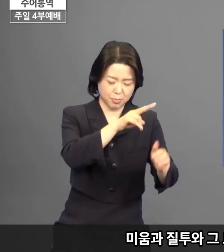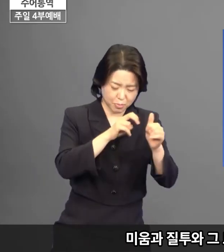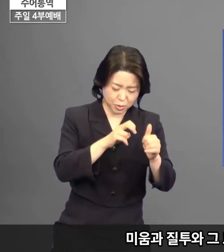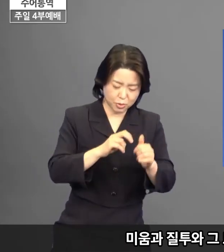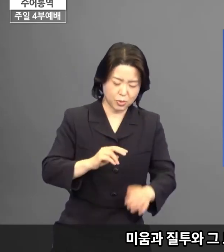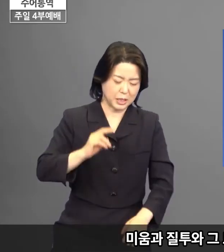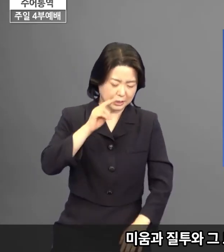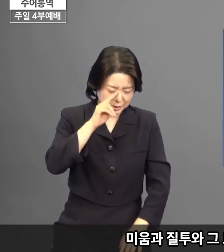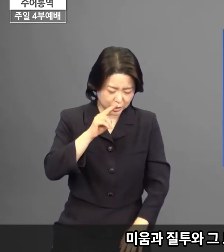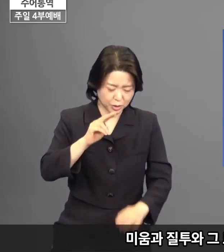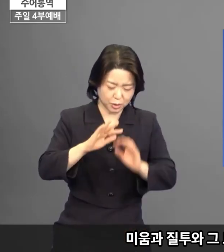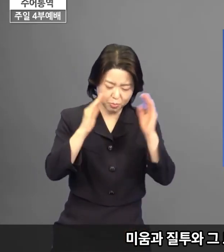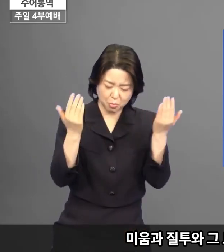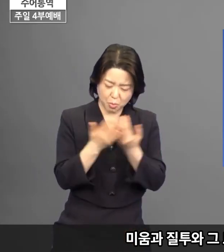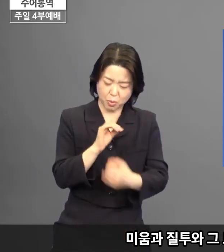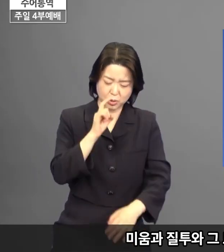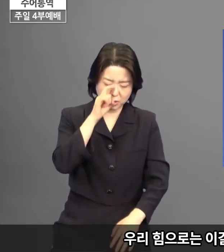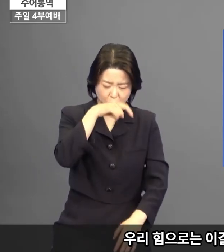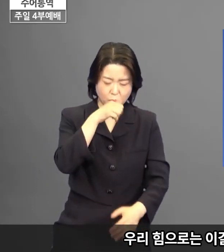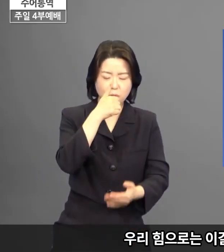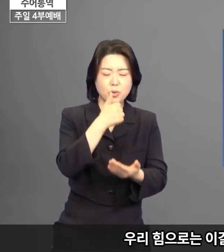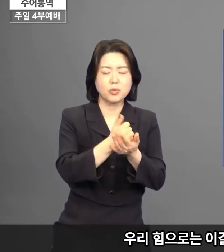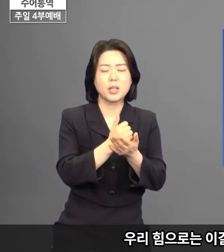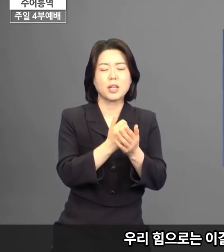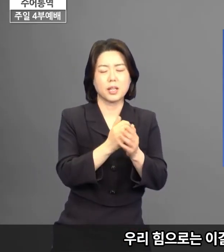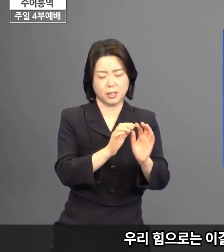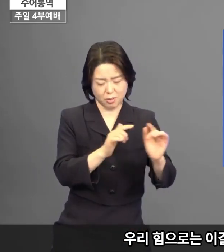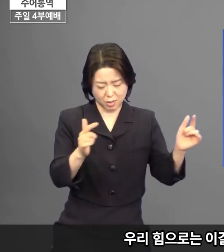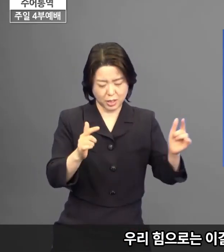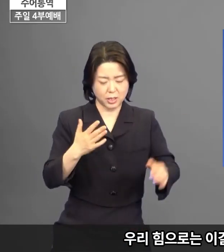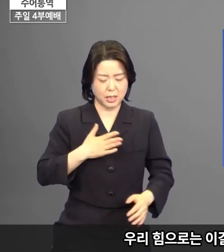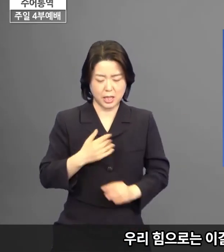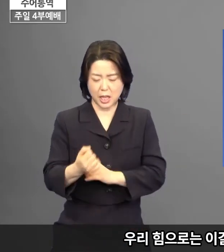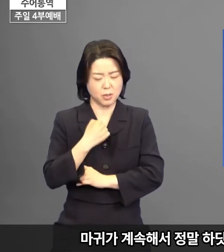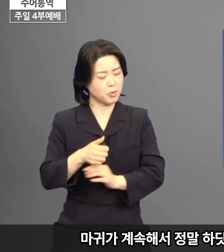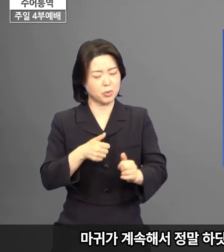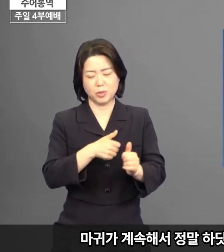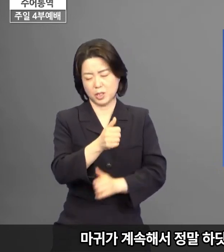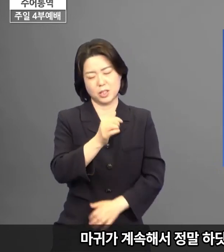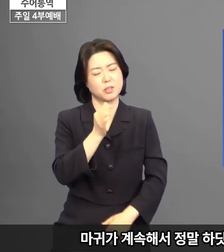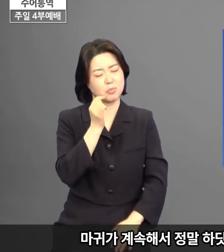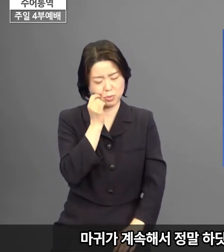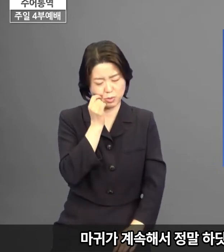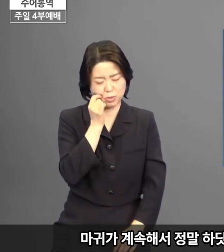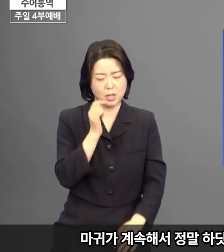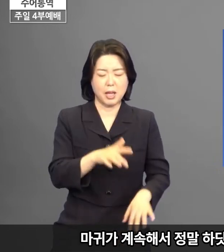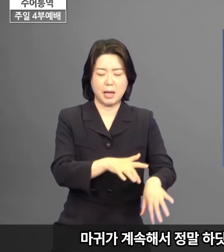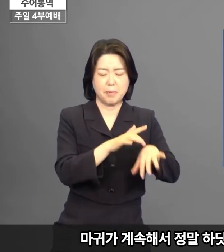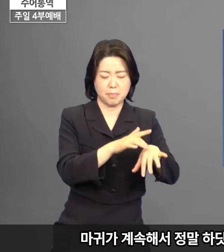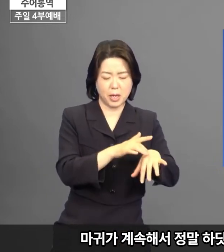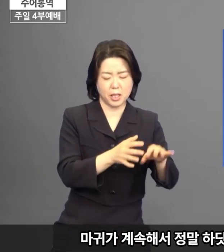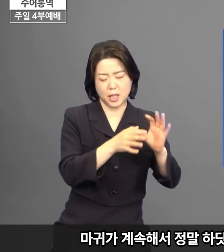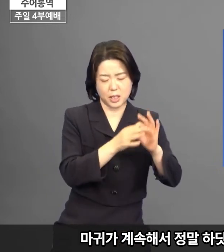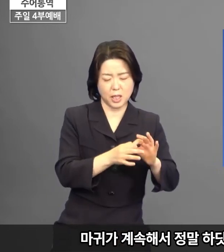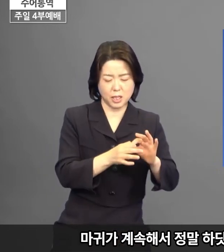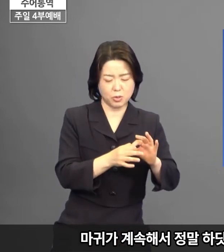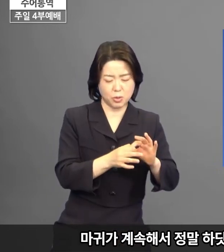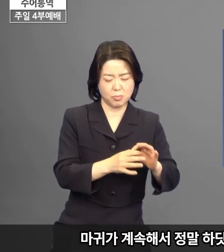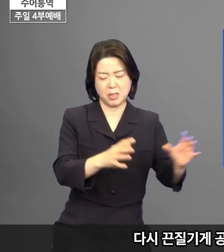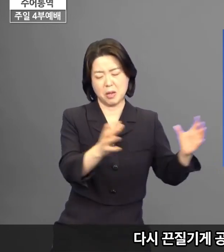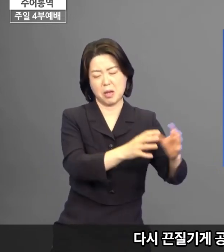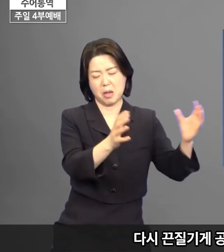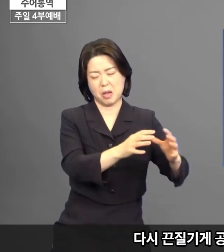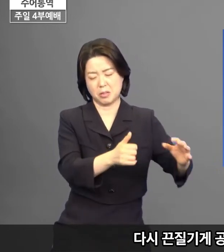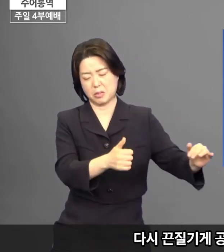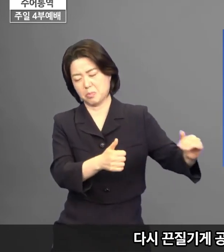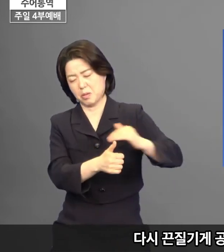질투와 그 모든 더러운 죄악이 우리 힘으로는 이길 수 없음을 알 때에 마귀가 계속해서 정말 하다데셀 연합전선을